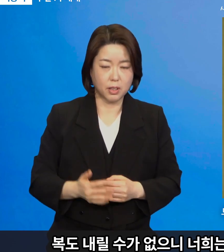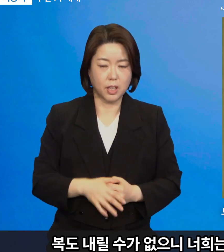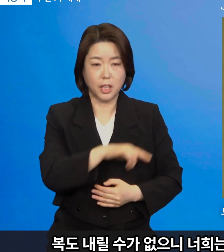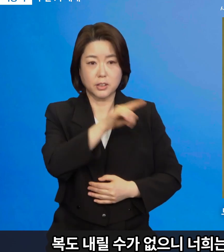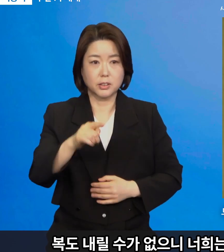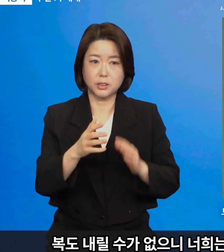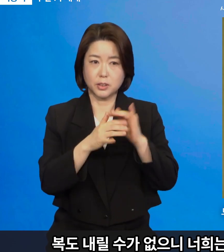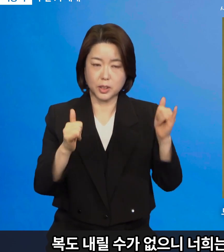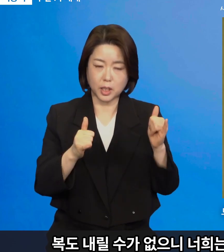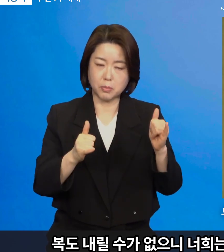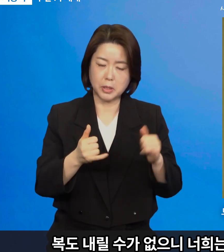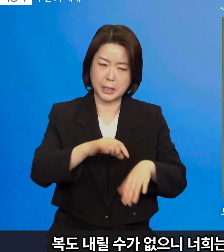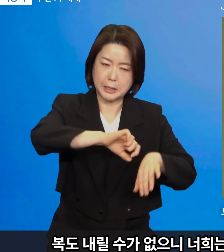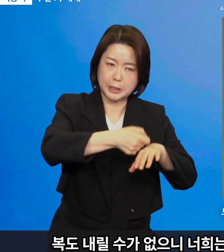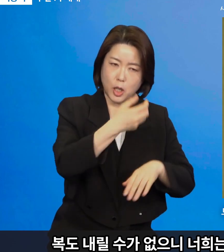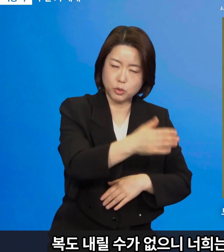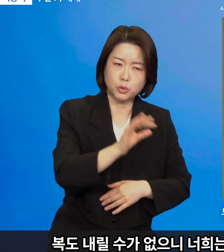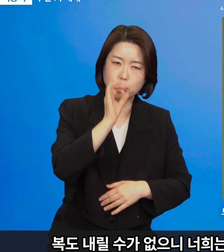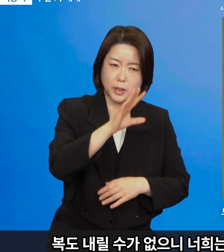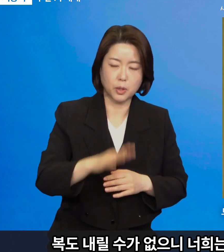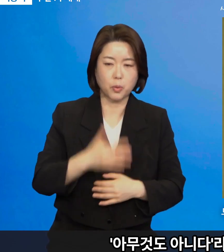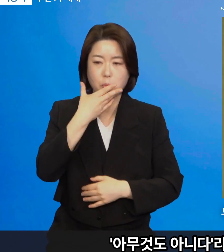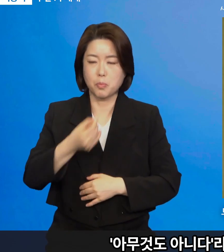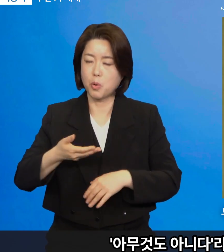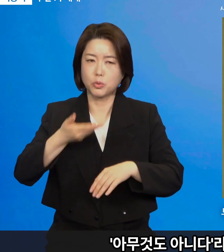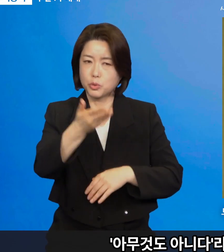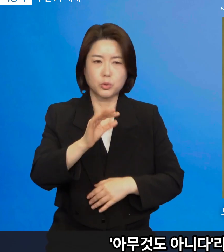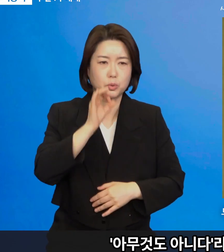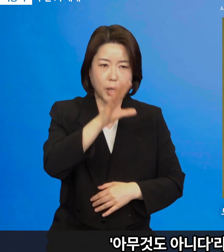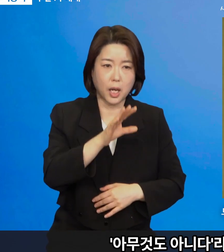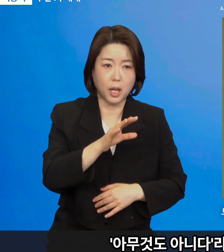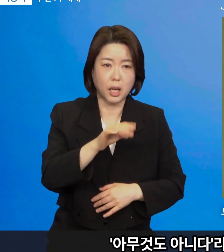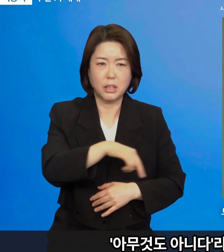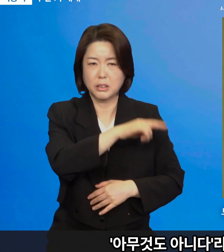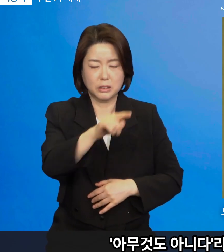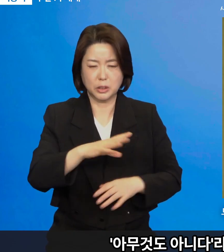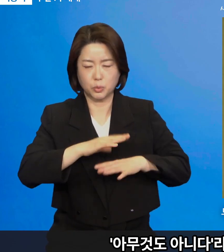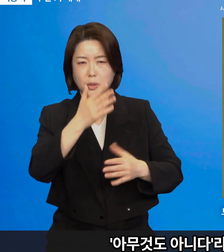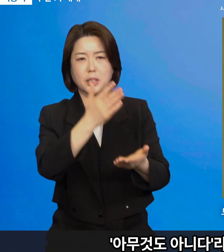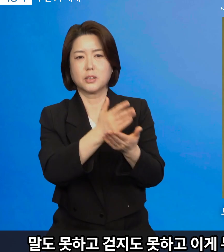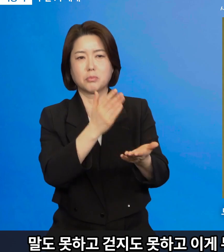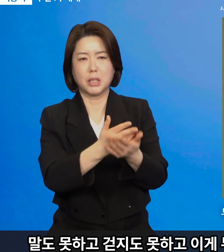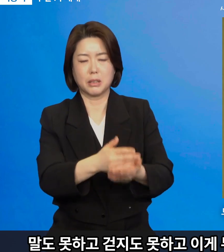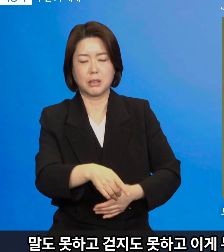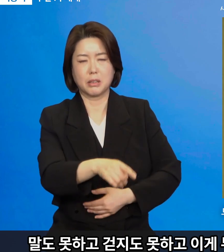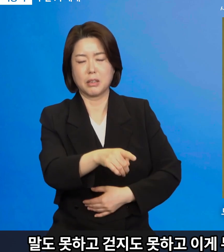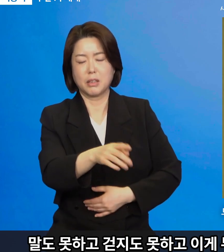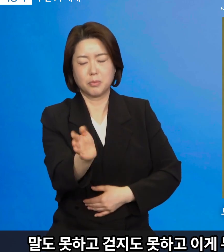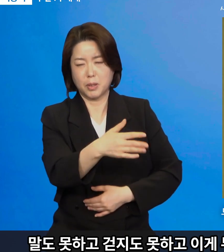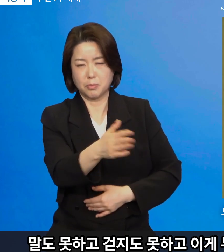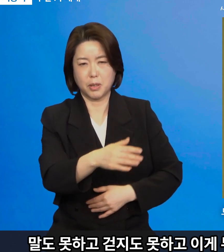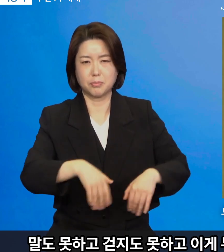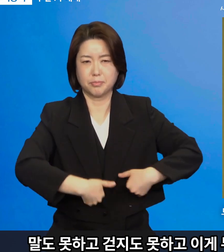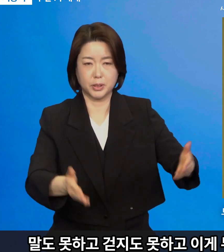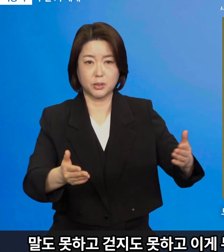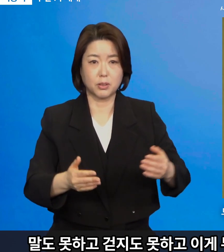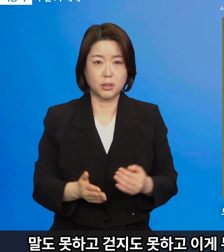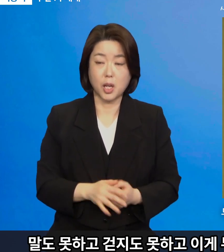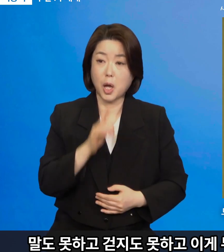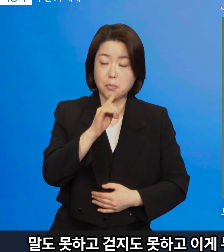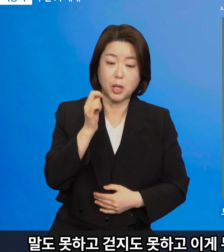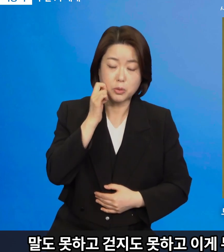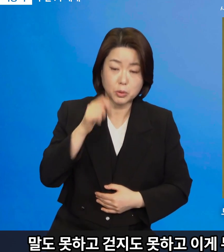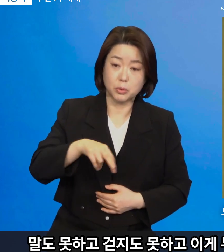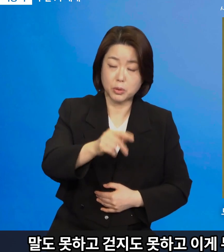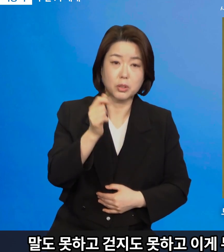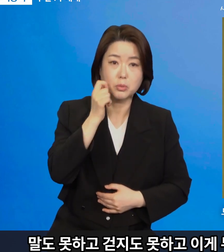내릴 수가 없으니 너희는 그것들을 두려워하지 말아라. 아무것도 아니다라고 말씀하는 거예요. 말도 못하고 걷지도 못하고. 이게